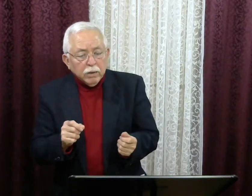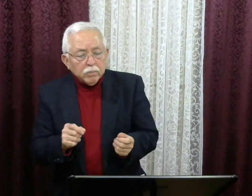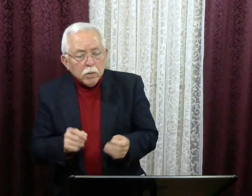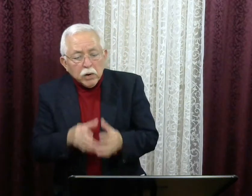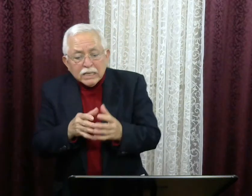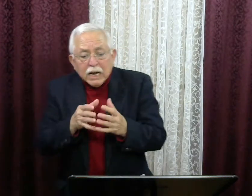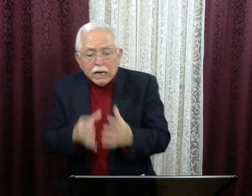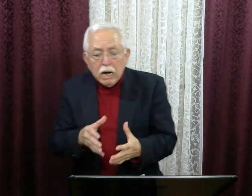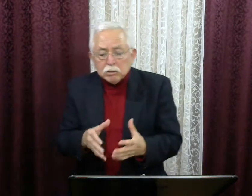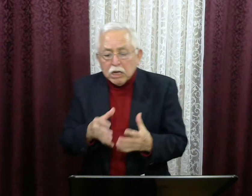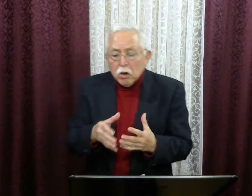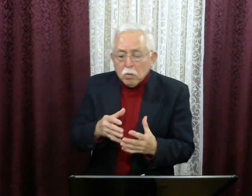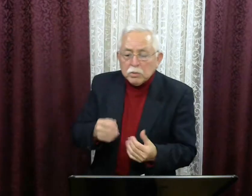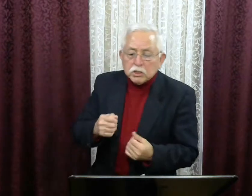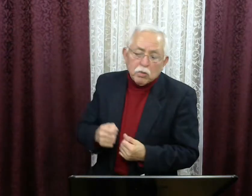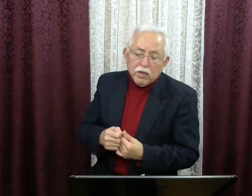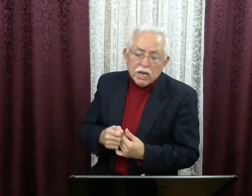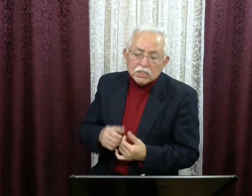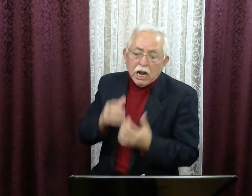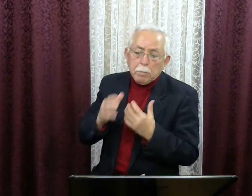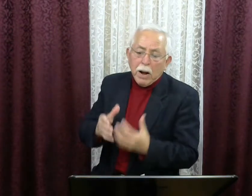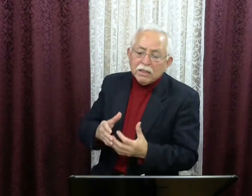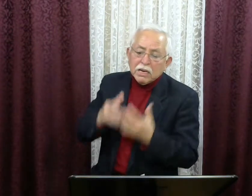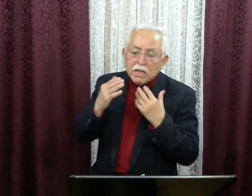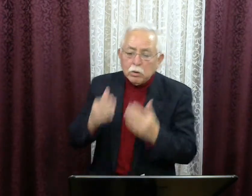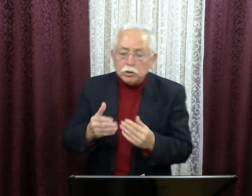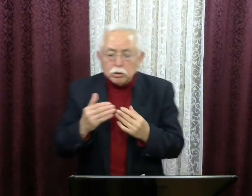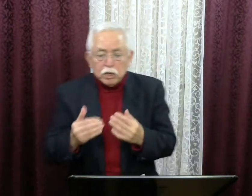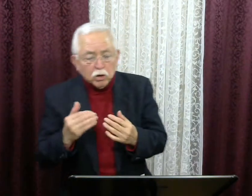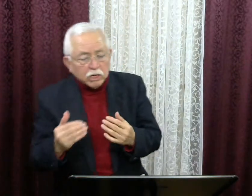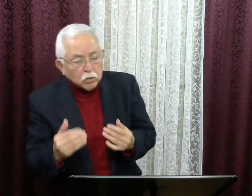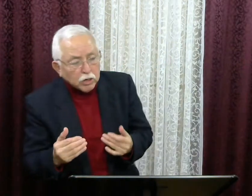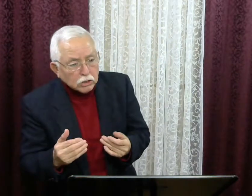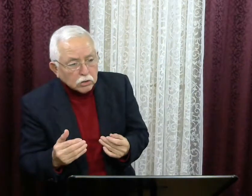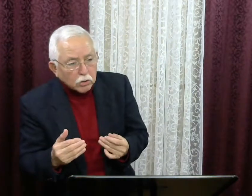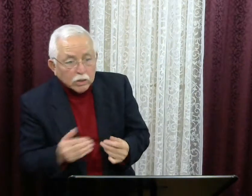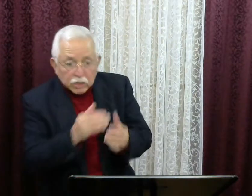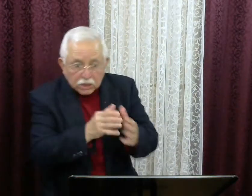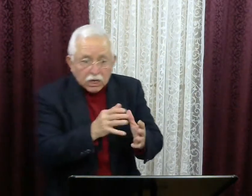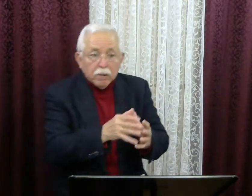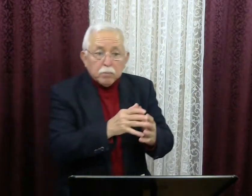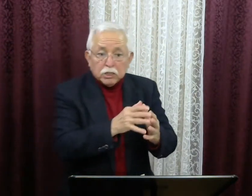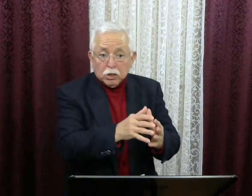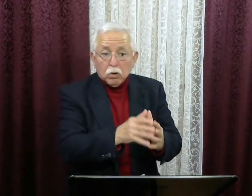por esta causa doblo mis rodillas al Padre de nuestro Señor Jesucristo. Dice versículo